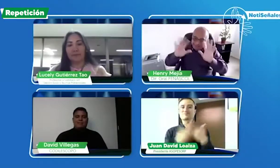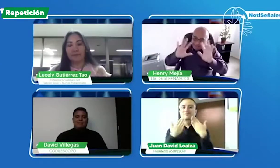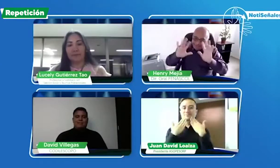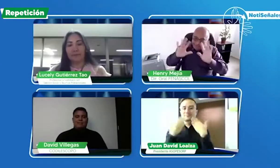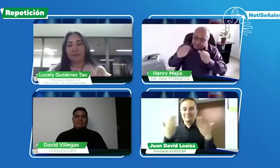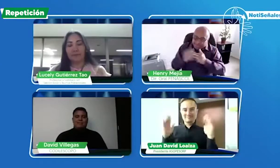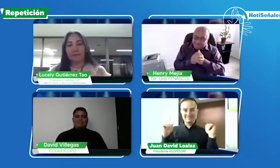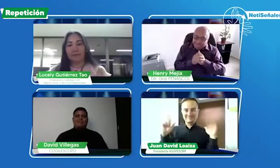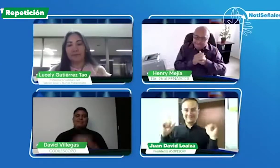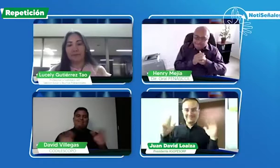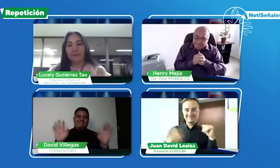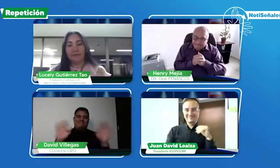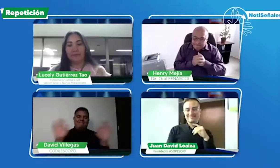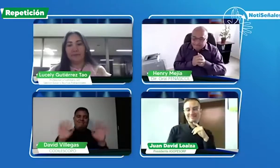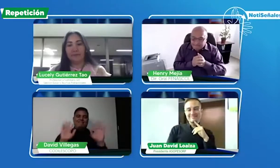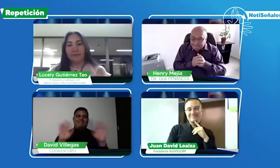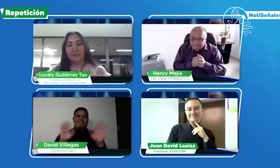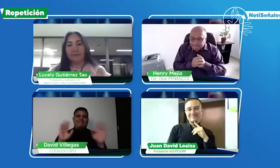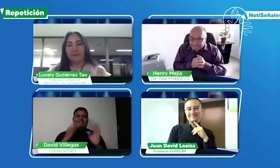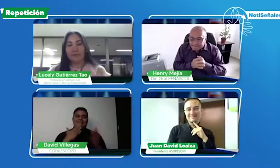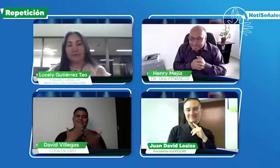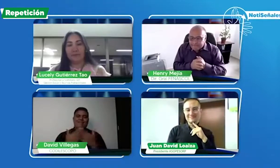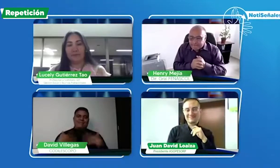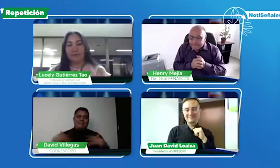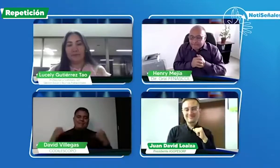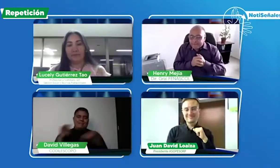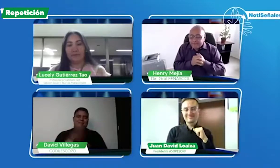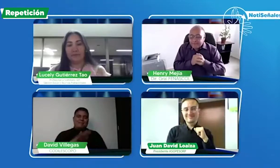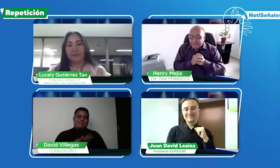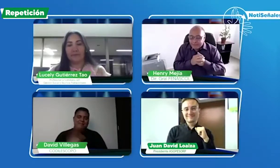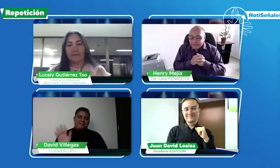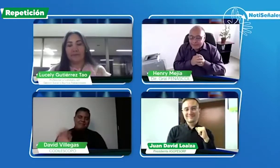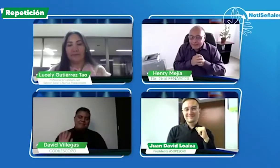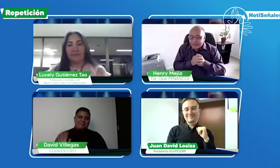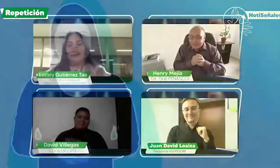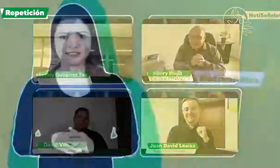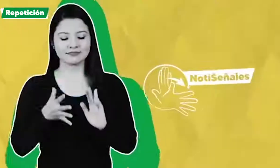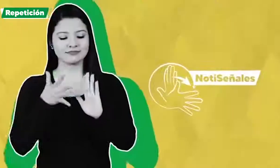continúo contigo y bueno muchas gracias y hasta luego a todos nuestros invitados